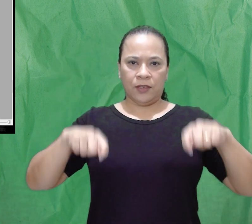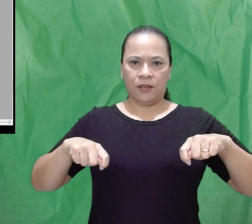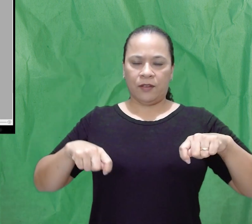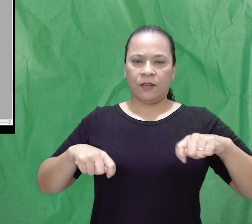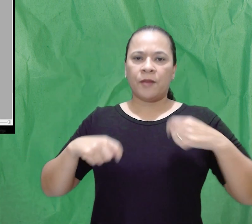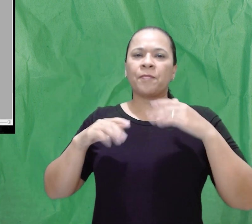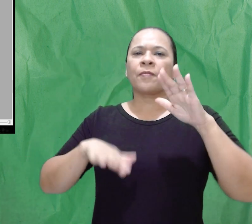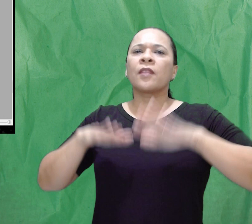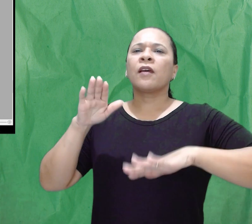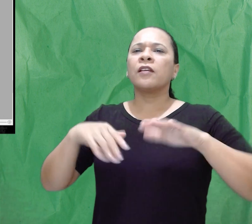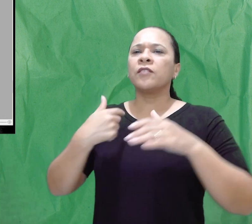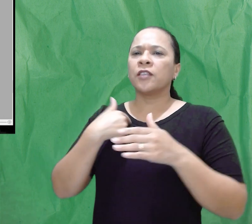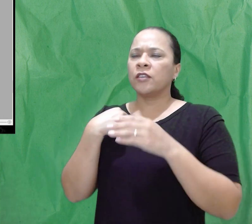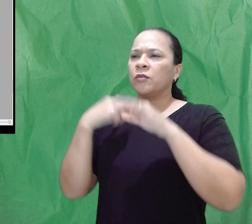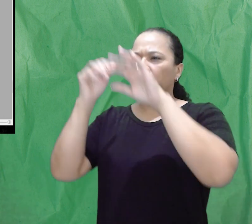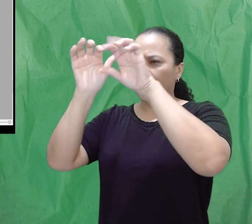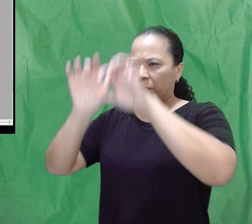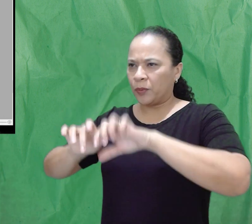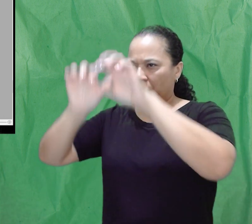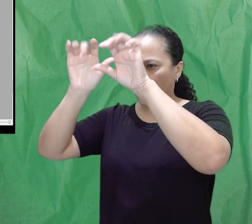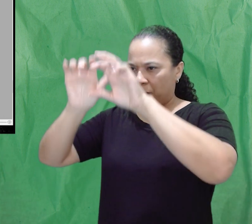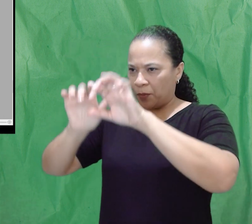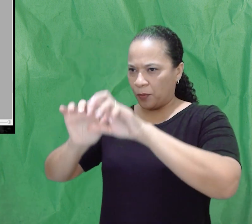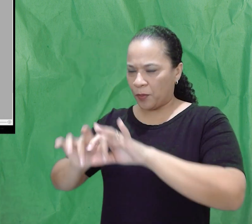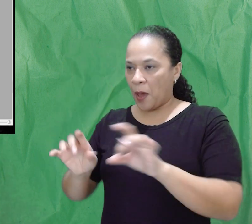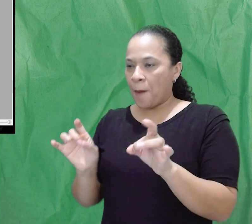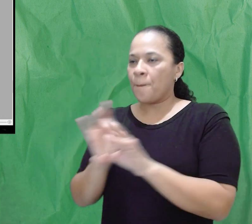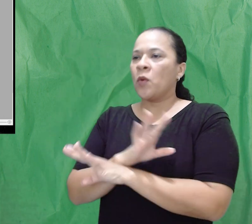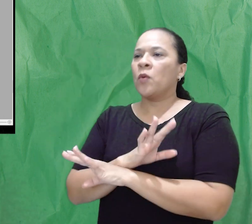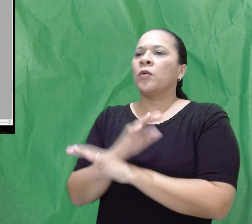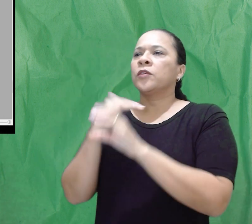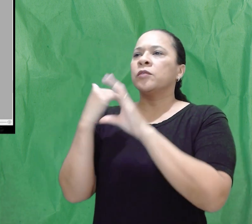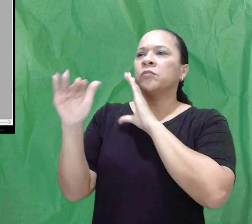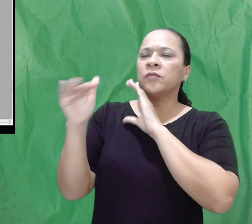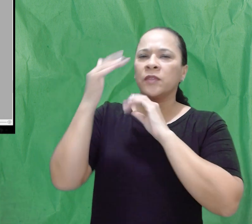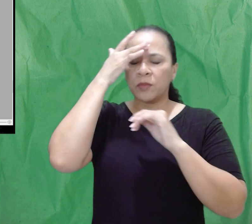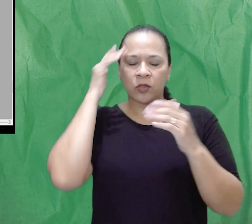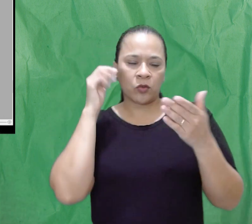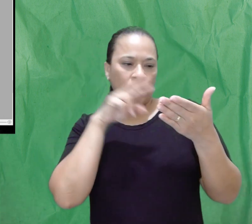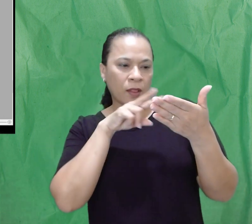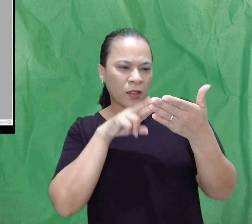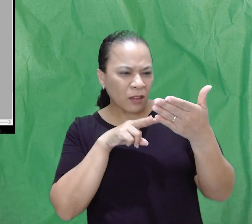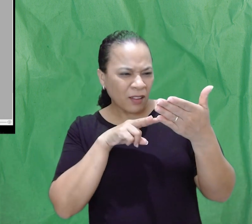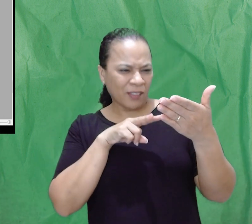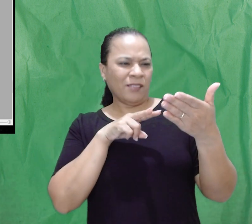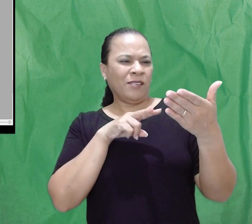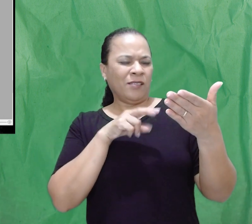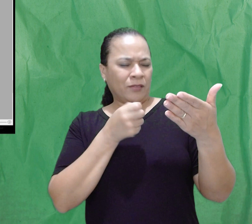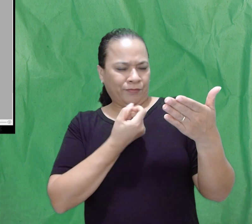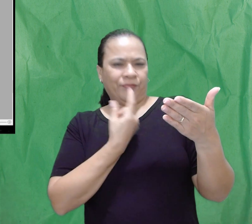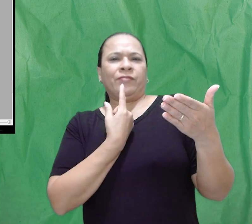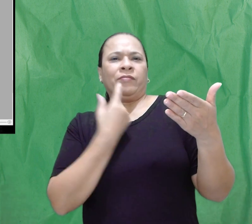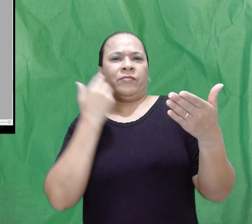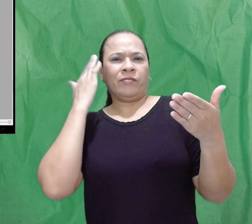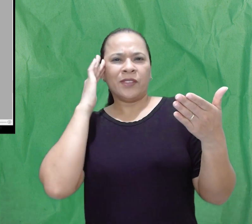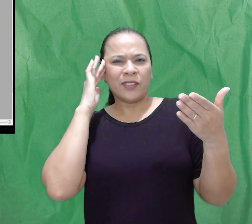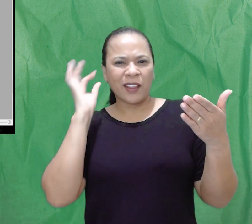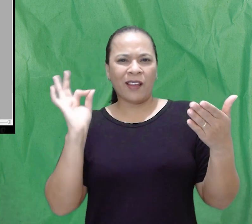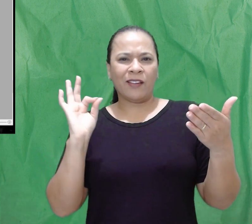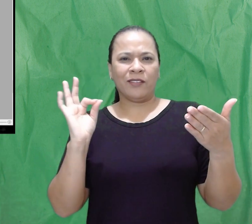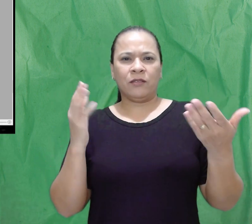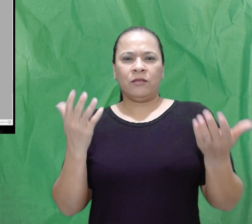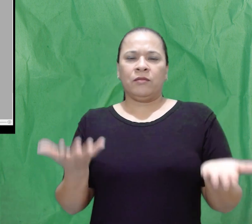vê que aquilo que a gente escreveu não é exatamente a forma como a pessoa interpretou. Tanto que a gente vê